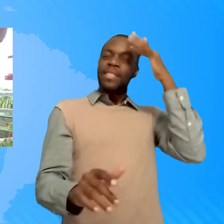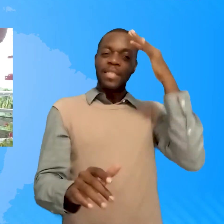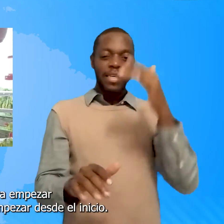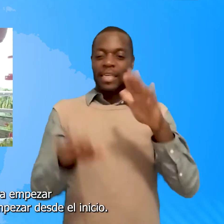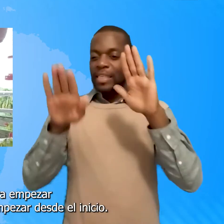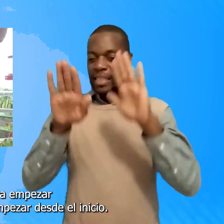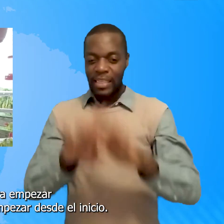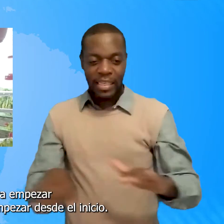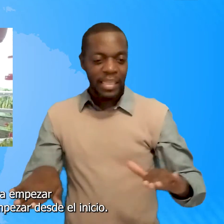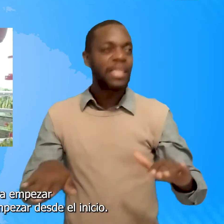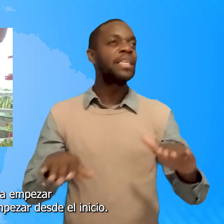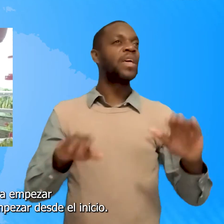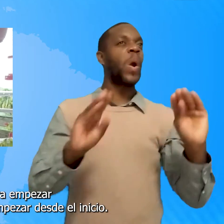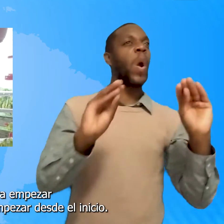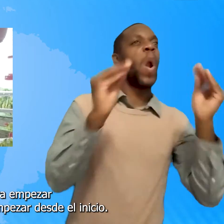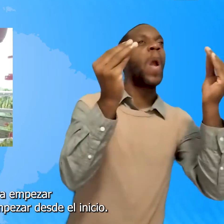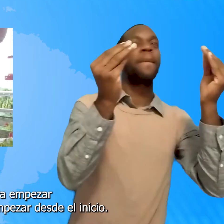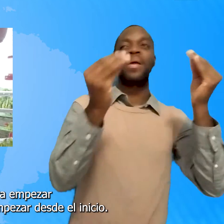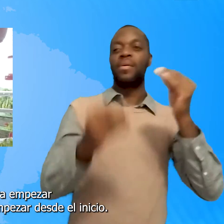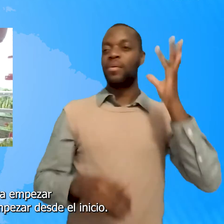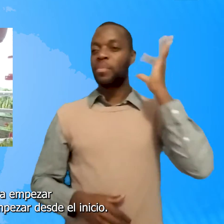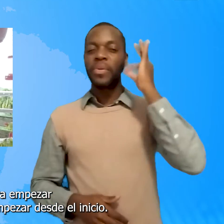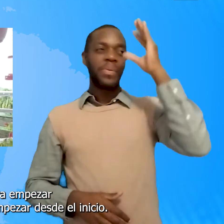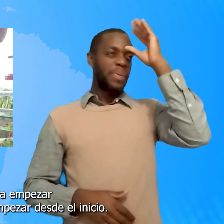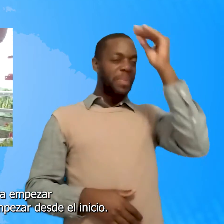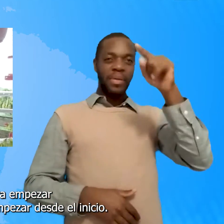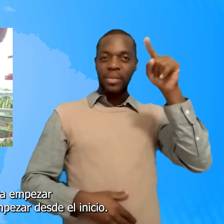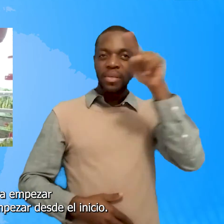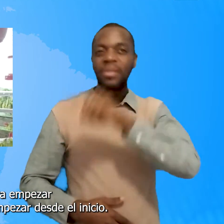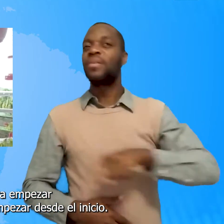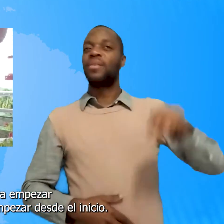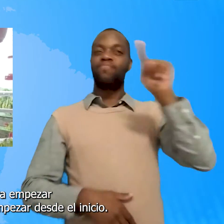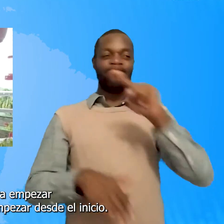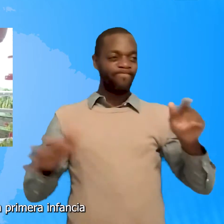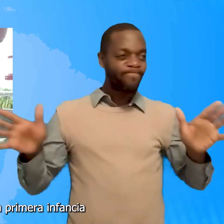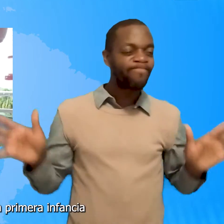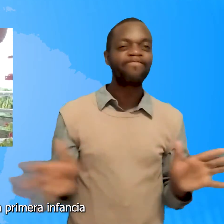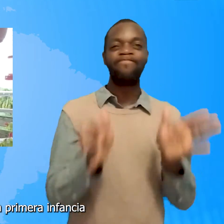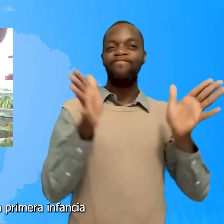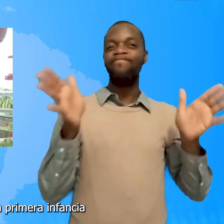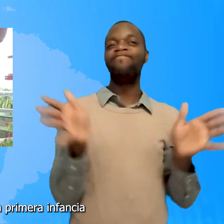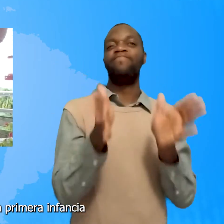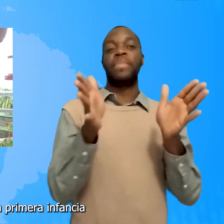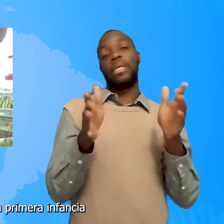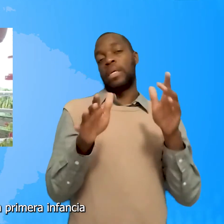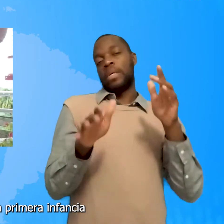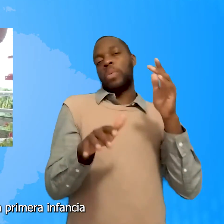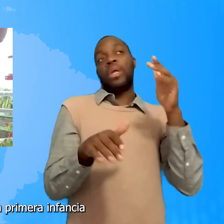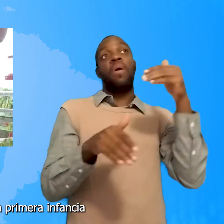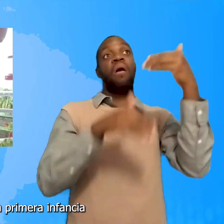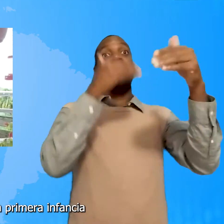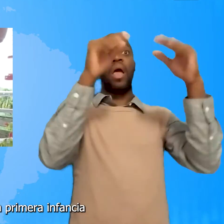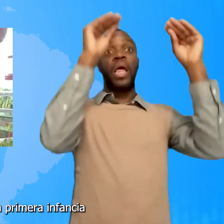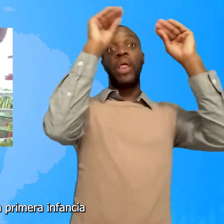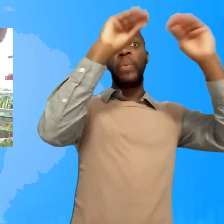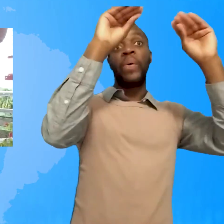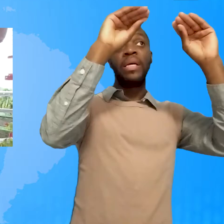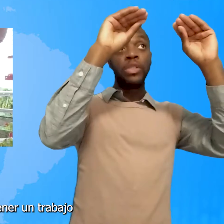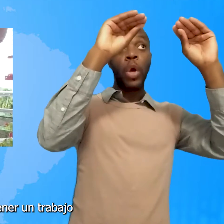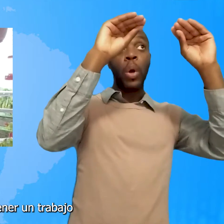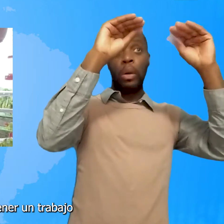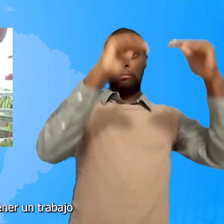adolescente, porque para empezar bien tenemos que empezar desde el inicio. Entonces, desde la primera